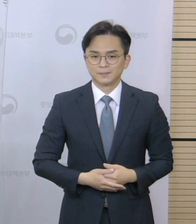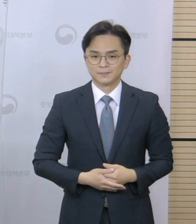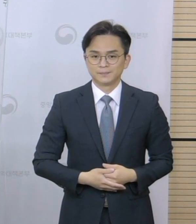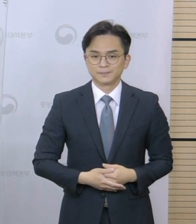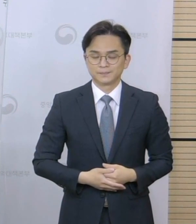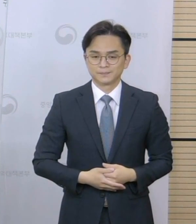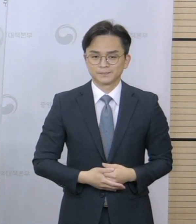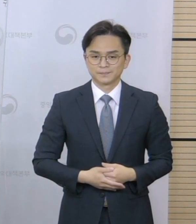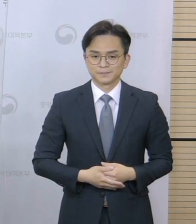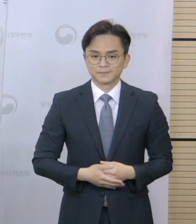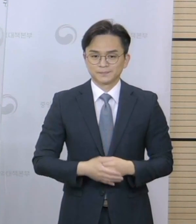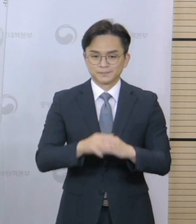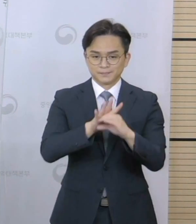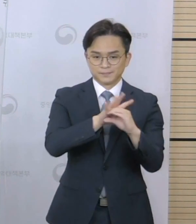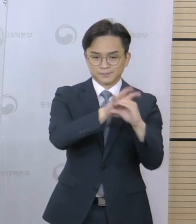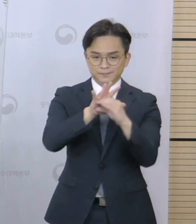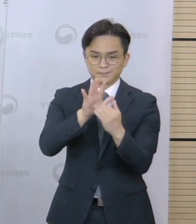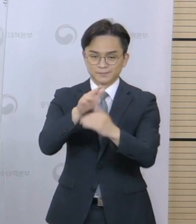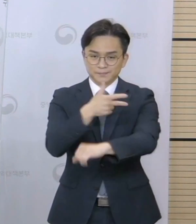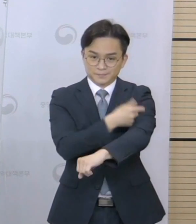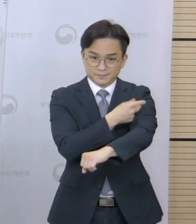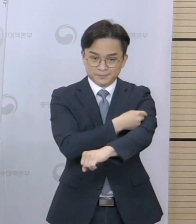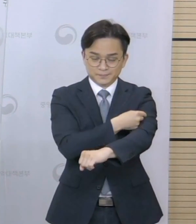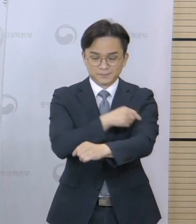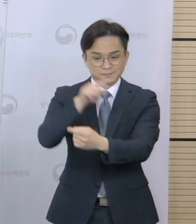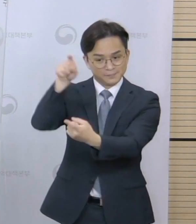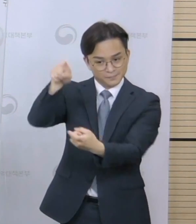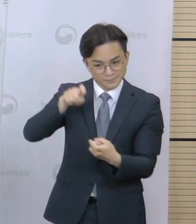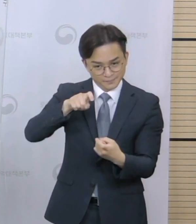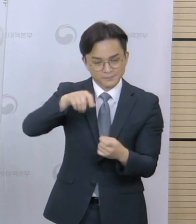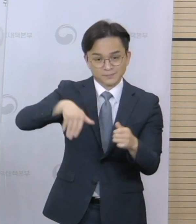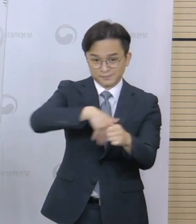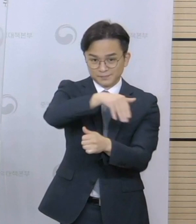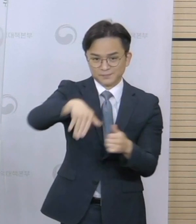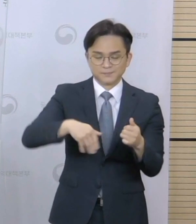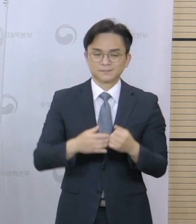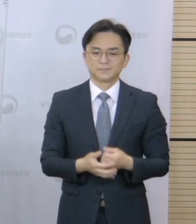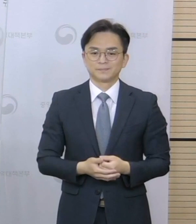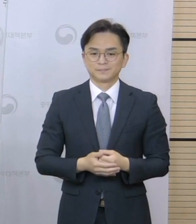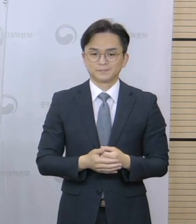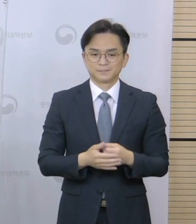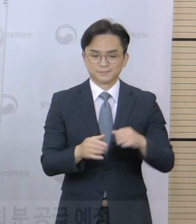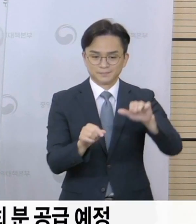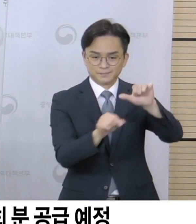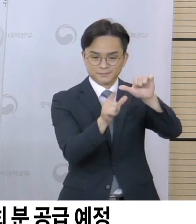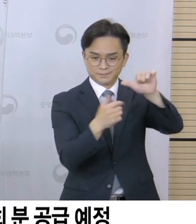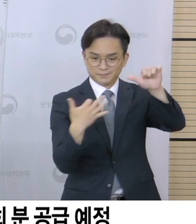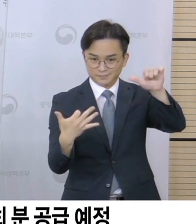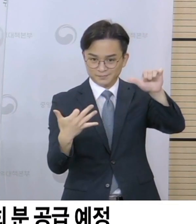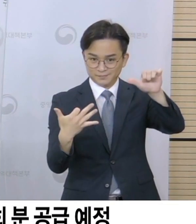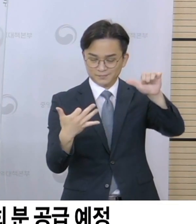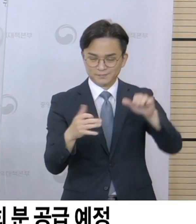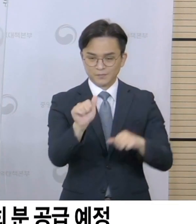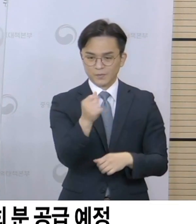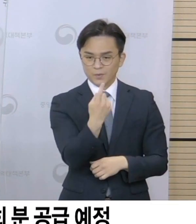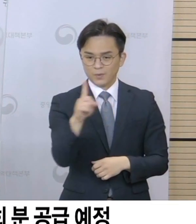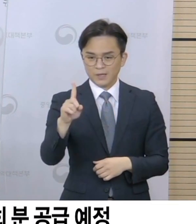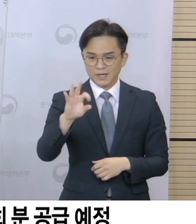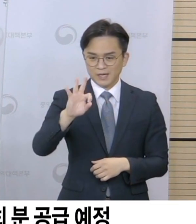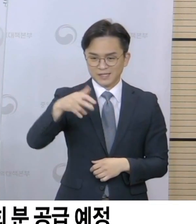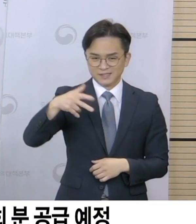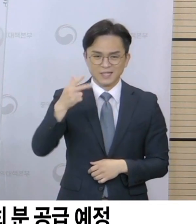다운 백신의 공급 상황에 대해서 말씀드리도록 하겠습니다 친한 19일에 개별 계약된 화이자